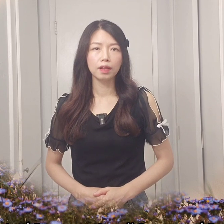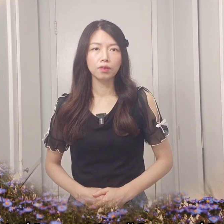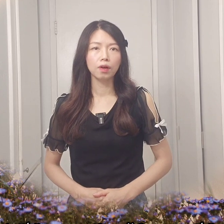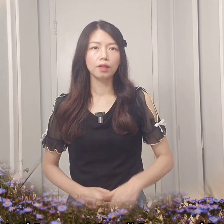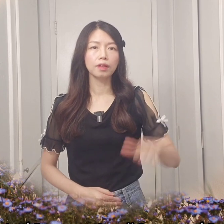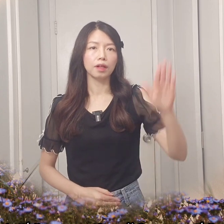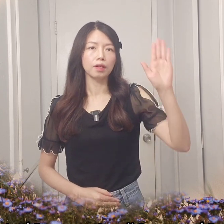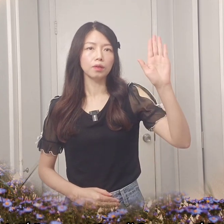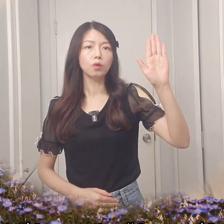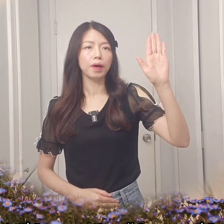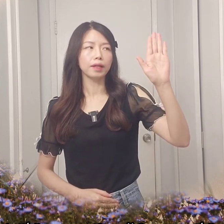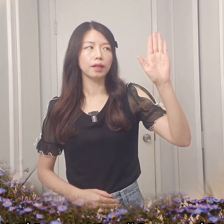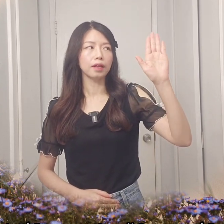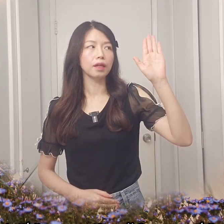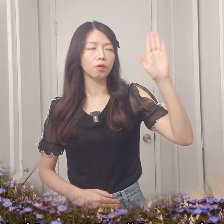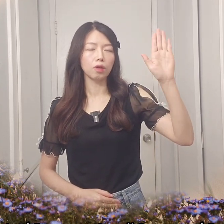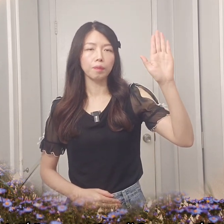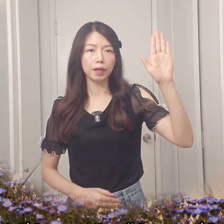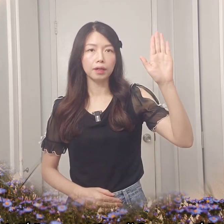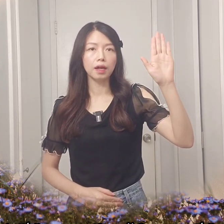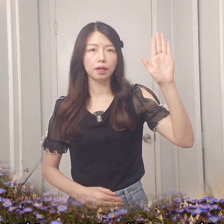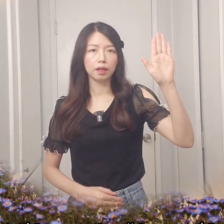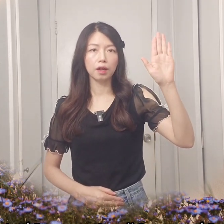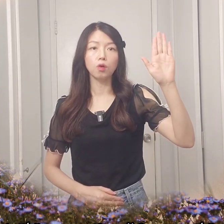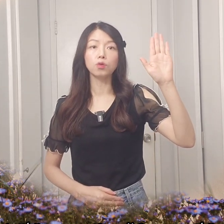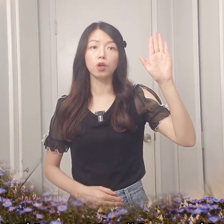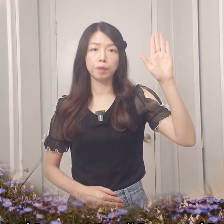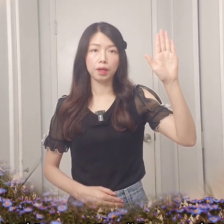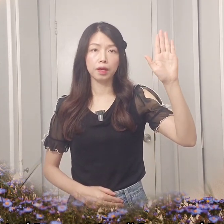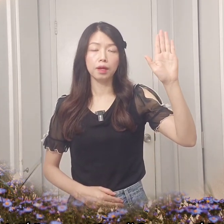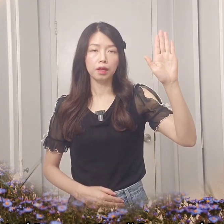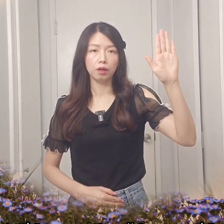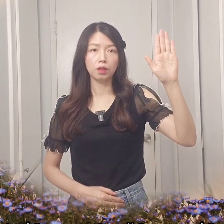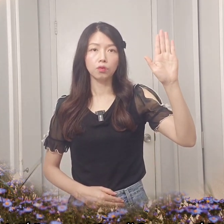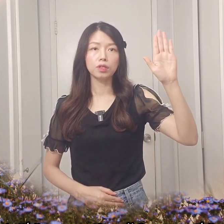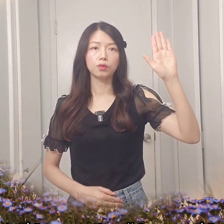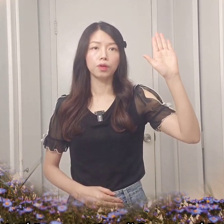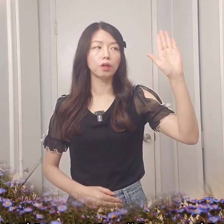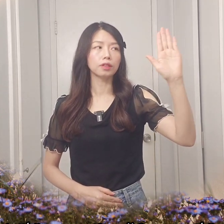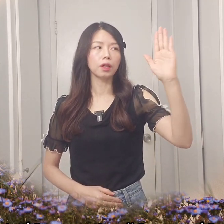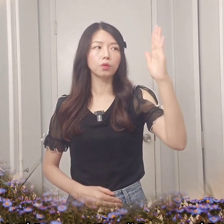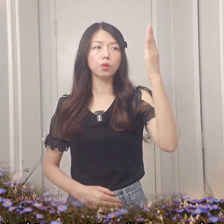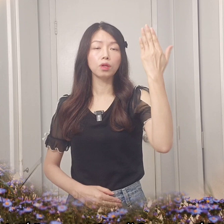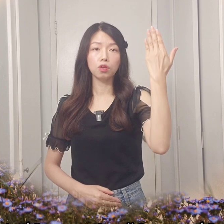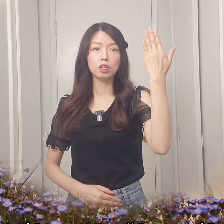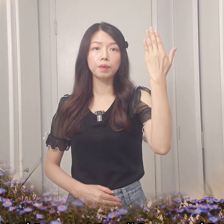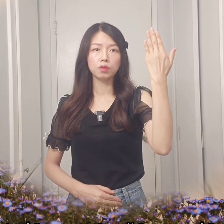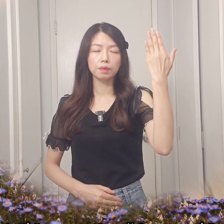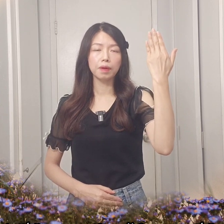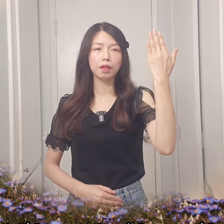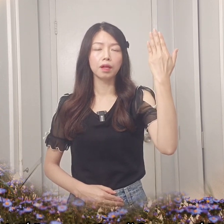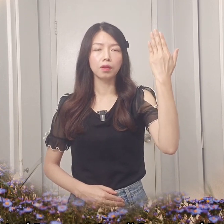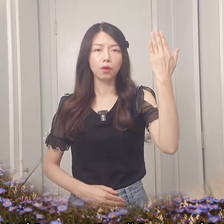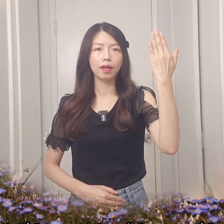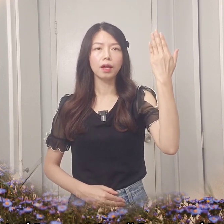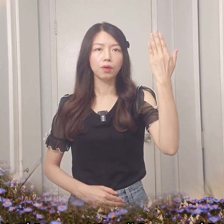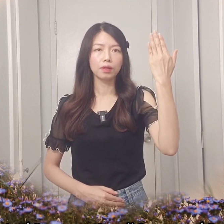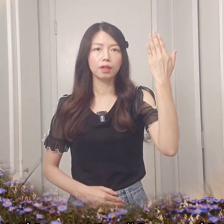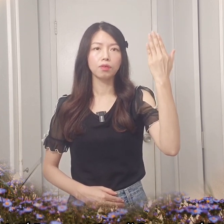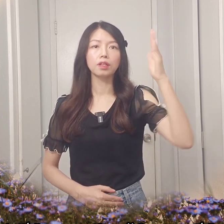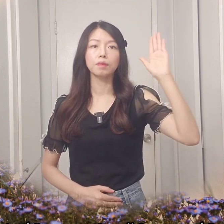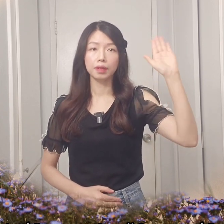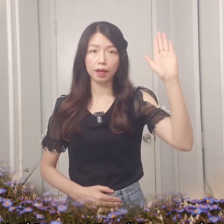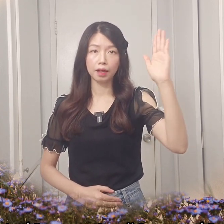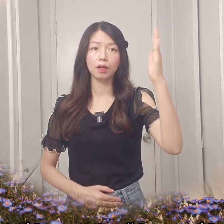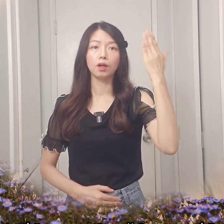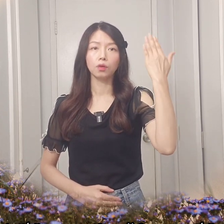되다라고 한 뜻의 수어는 손바닥이 이렇게 밖을 향하게 얼굴 옆에 이렇게 두시고요. 그대로 손을 뒤집어 주시면 되다라고 한